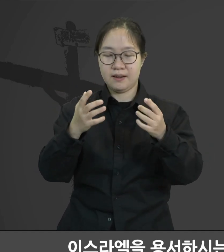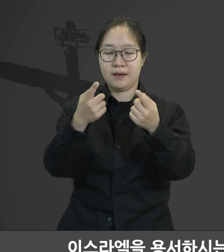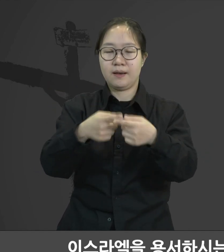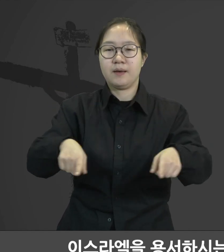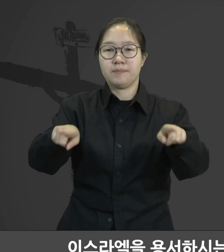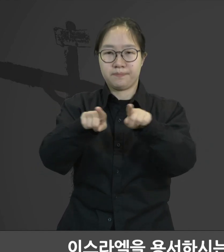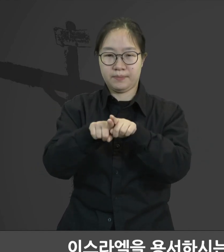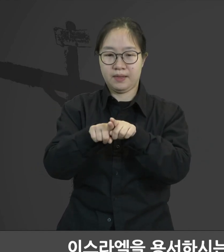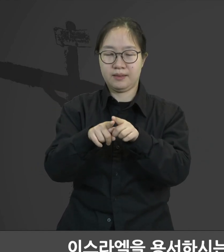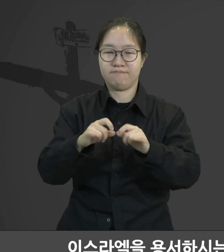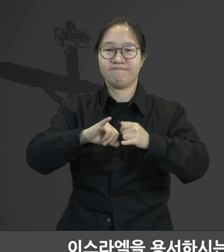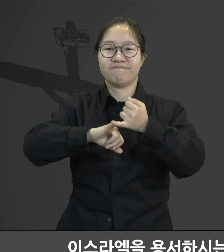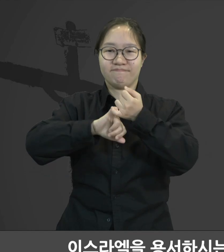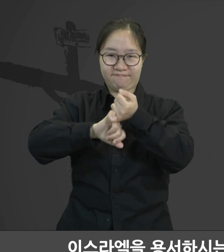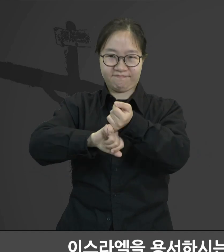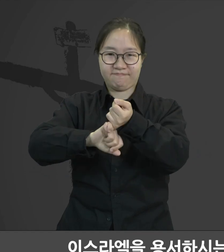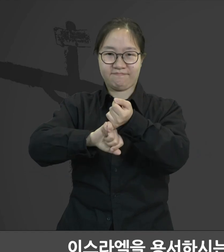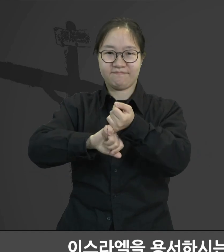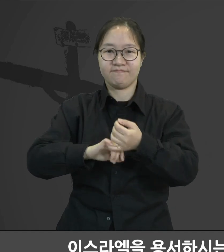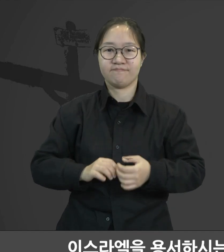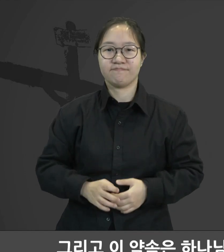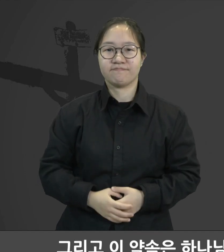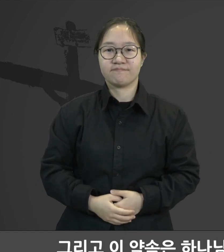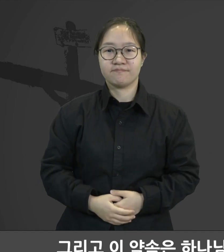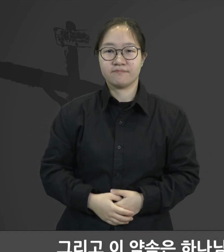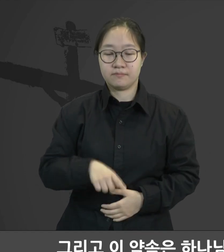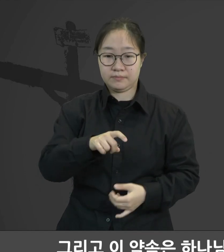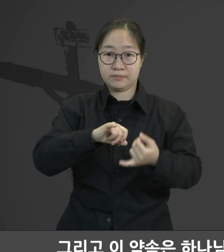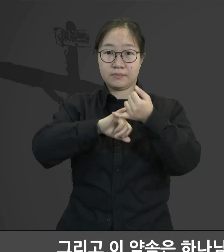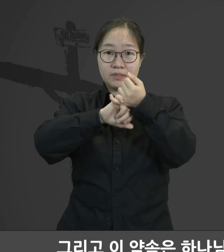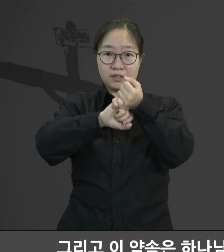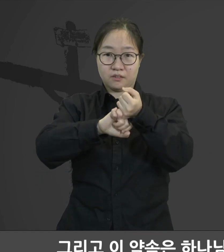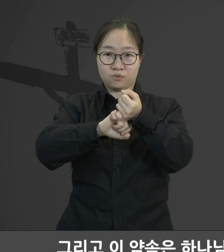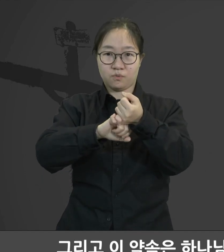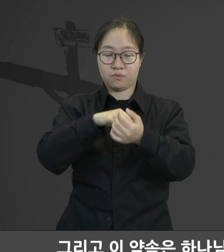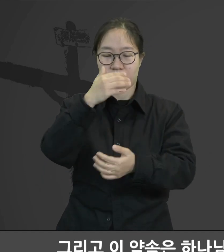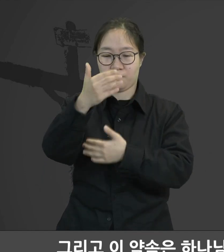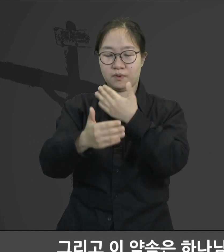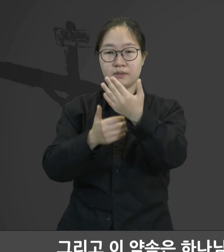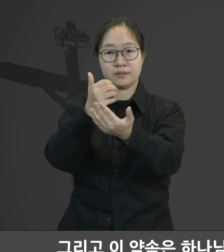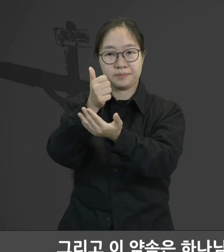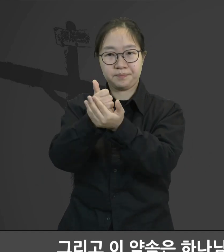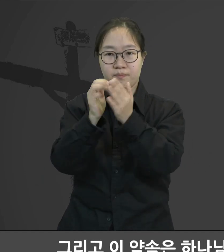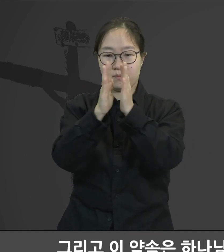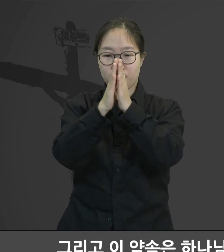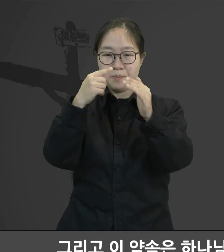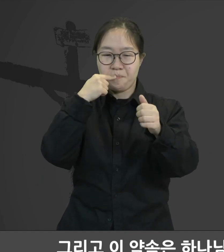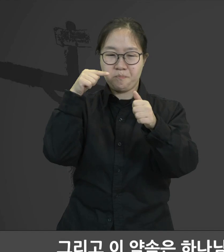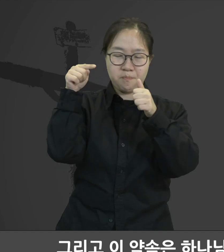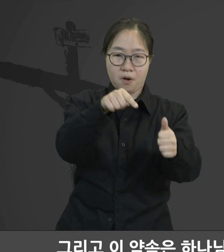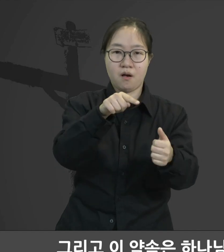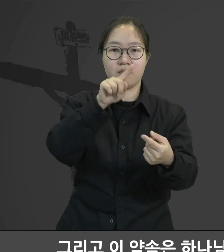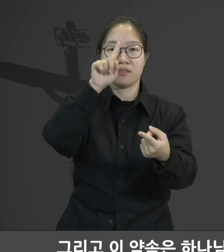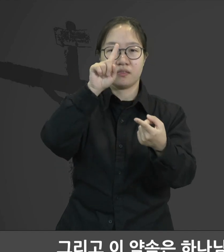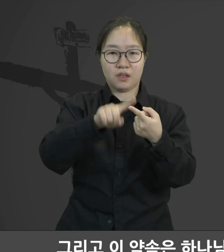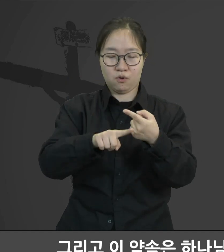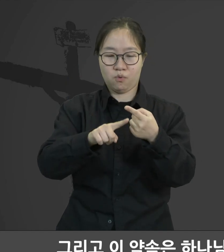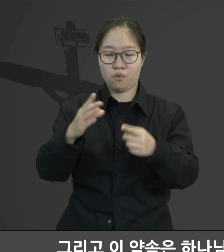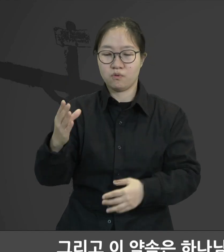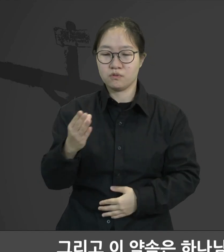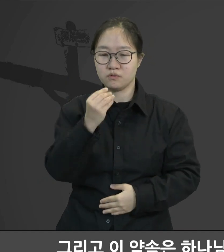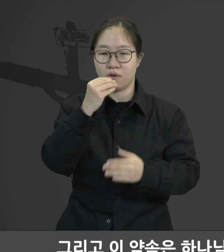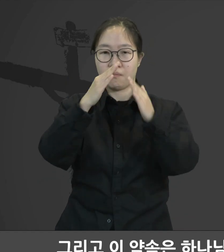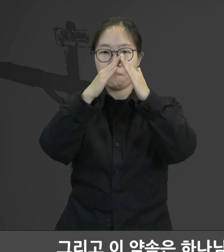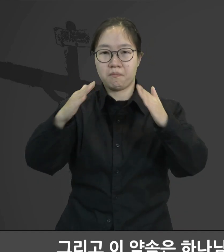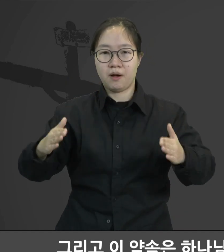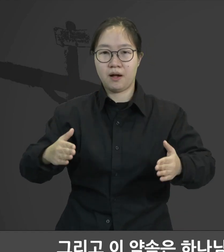함께 하시겠다고 약속하십니다. 그리고 이 약속은 하나님께서 모세에게 명하신 그대로 성막